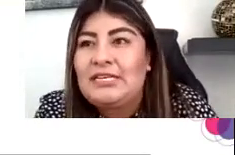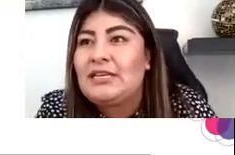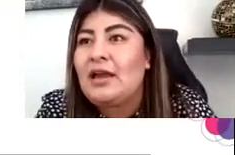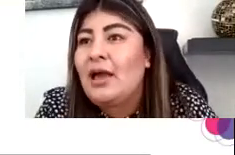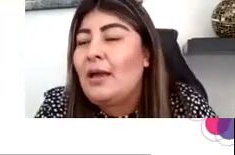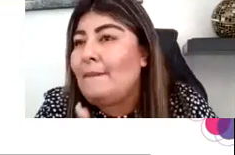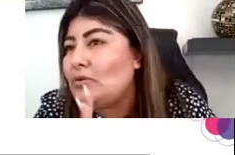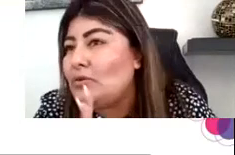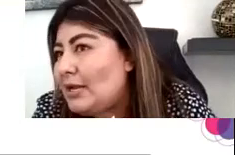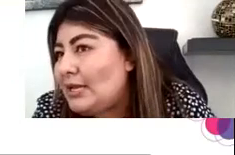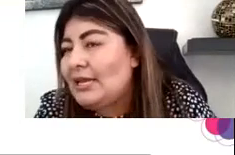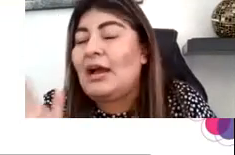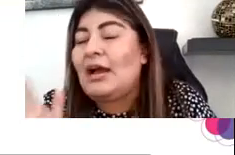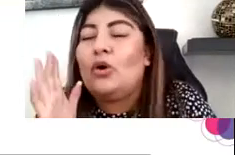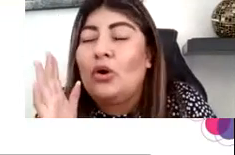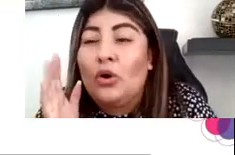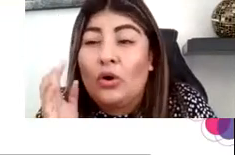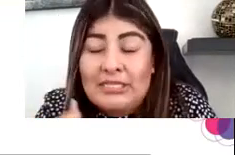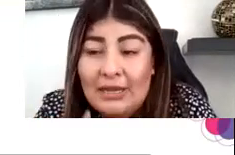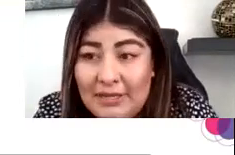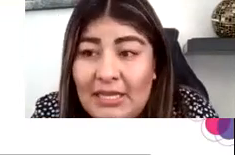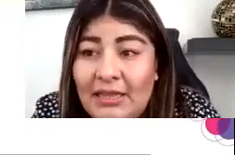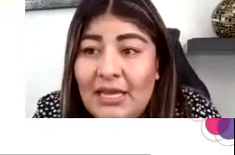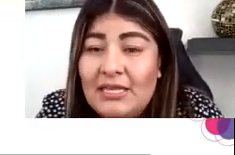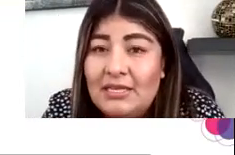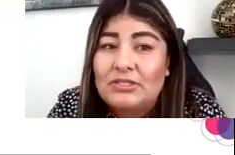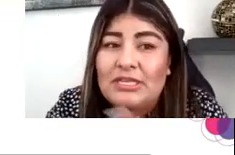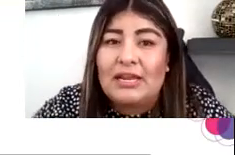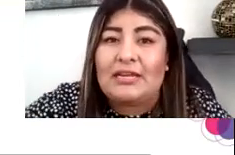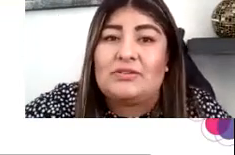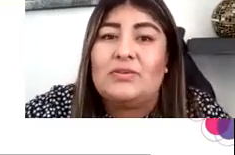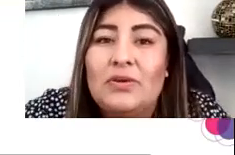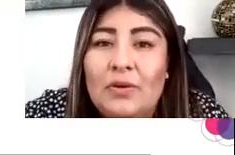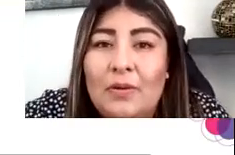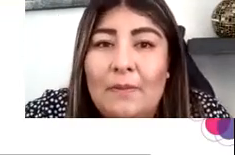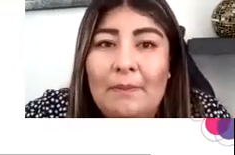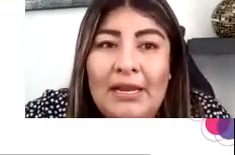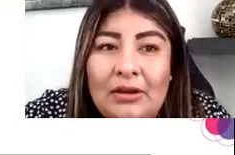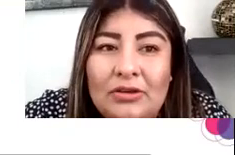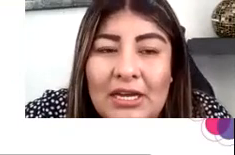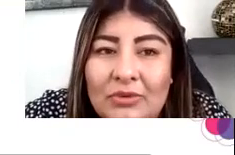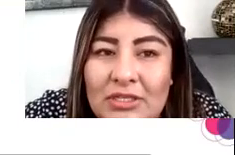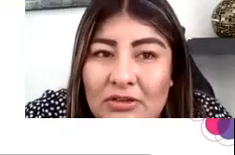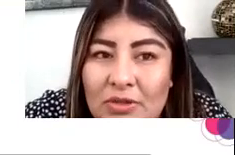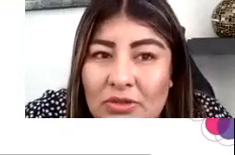deficiencia, minusvalía o discapacidad, según sea el caso. ¿Vale? Lo checamos y en 2 minutos